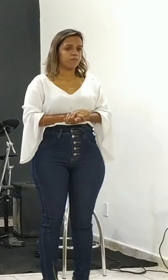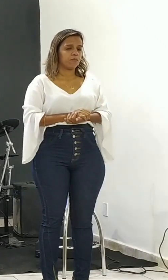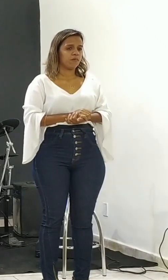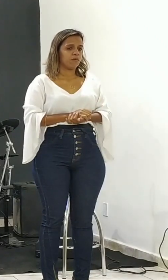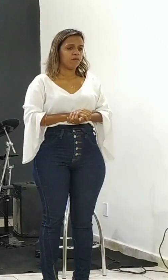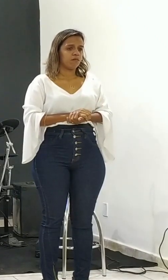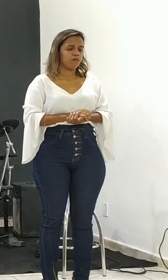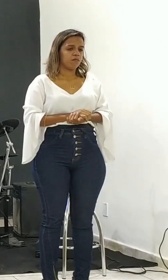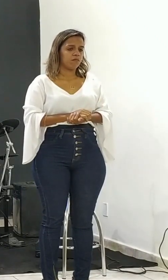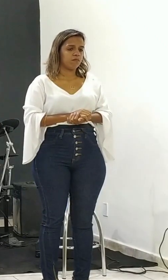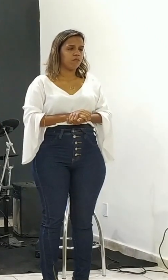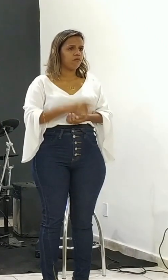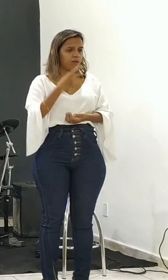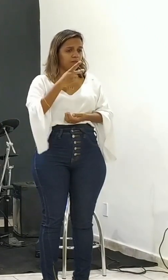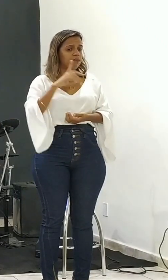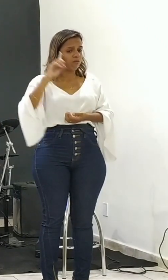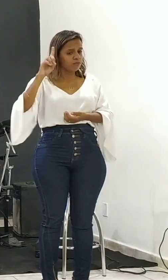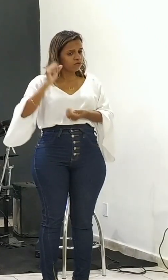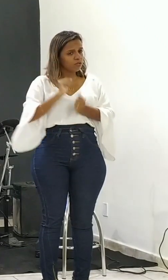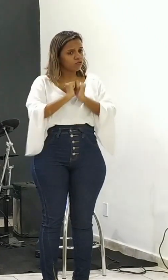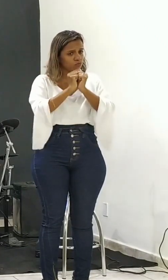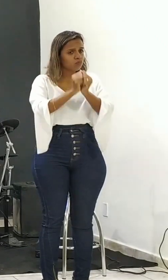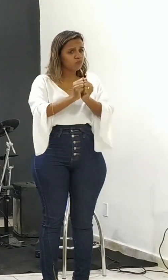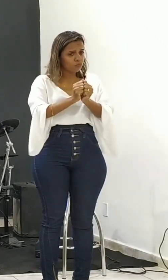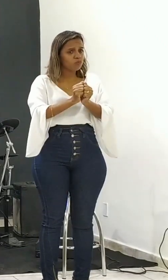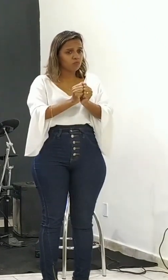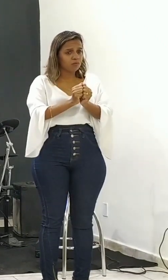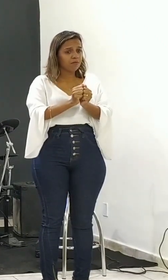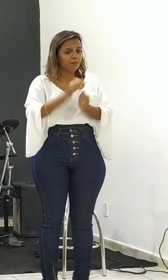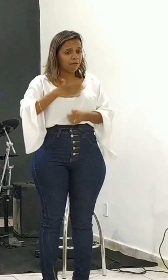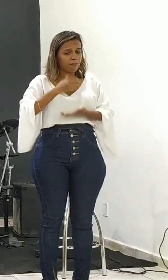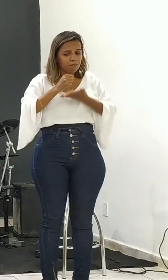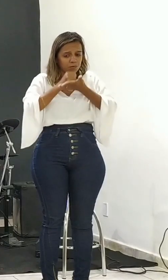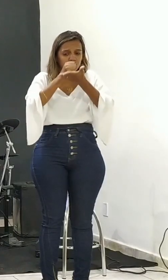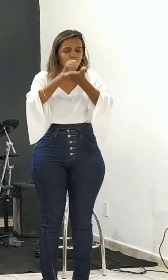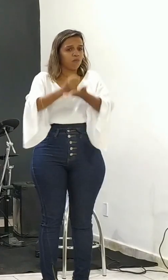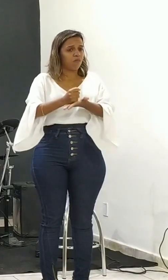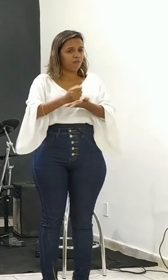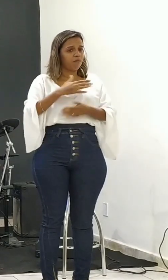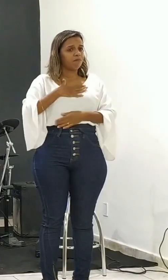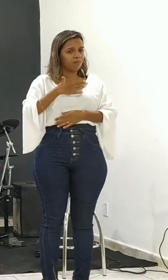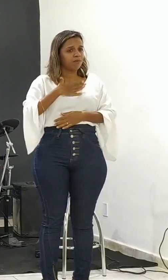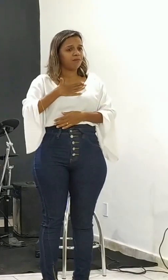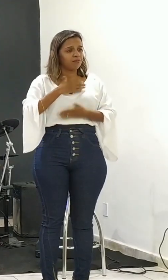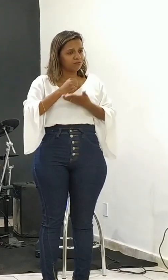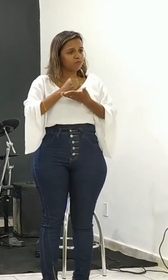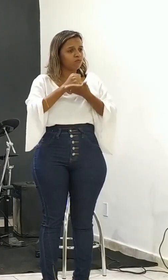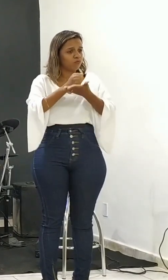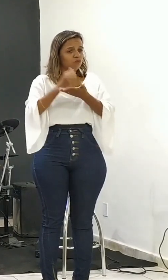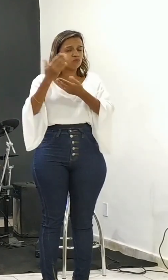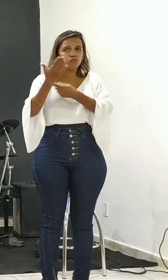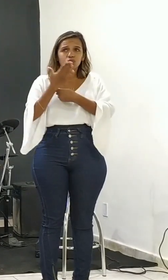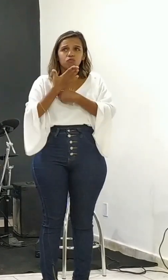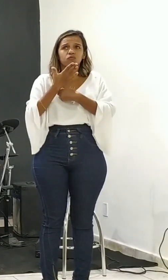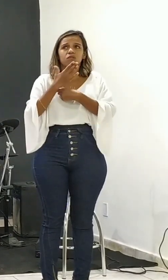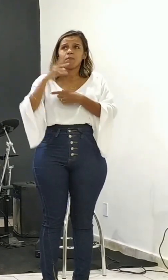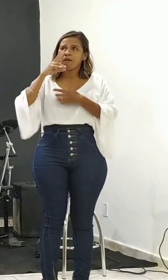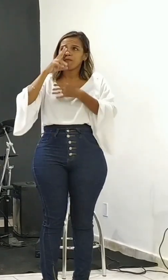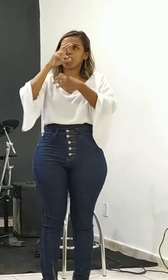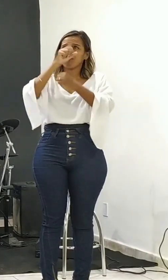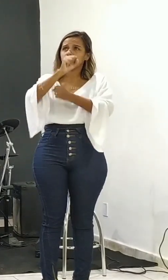Comecei a falar, poxa, Deus está comigo aqui. Ele é meu socorro. Glória a Deus, aleluia. Ele é meu refúgio, é